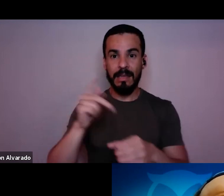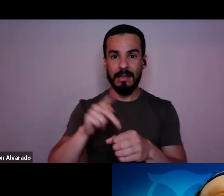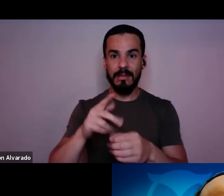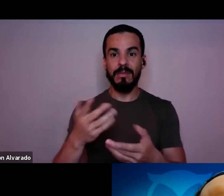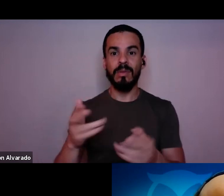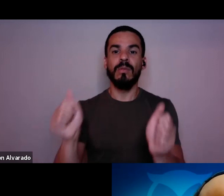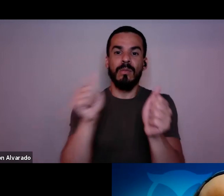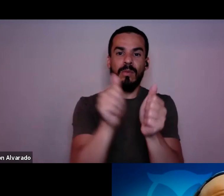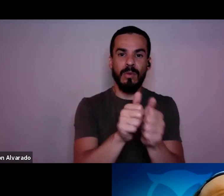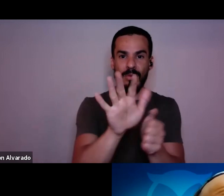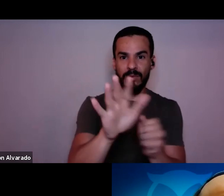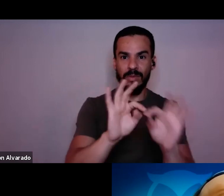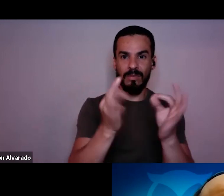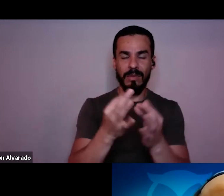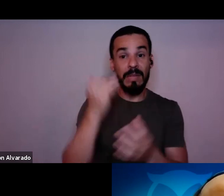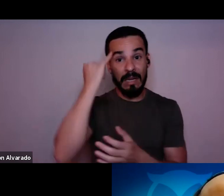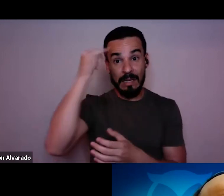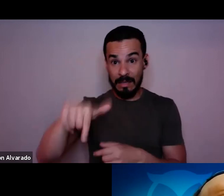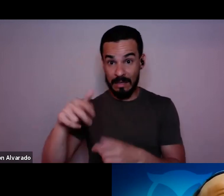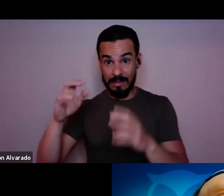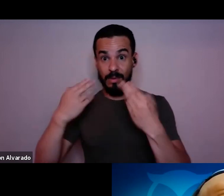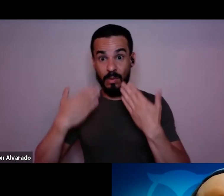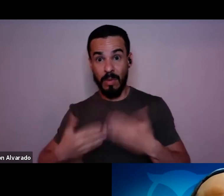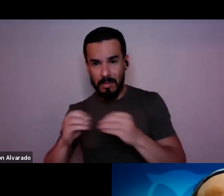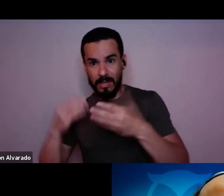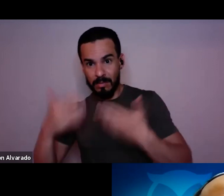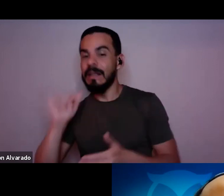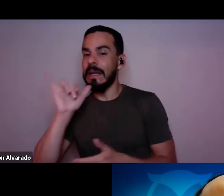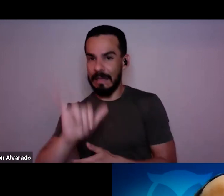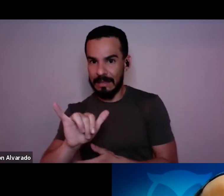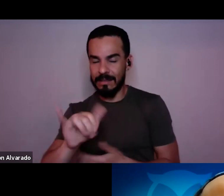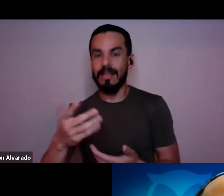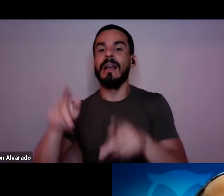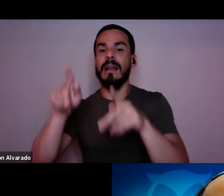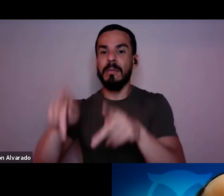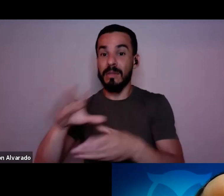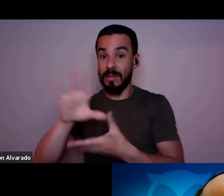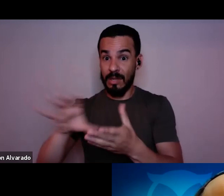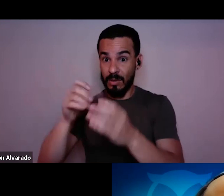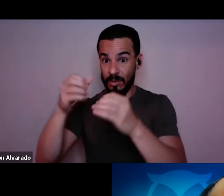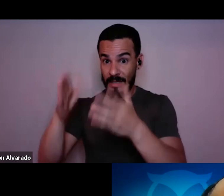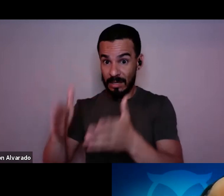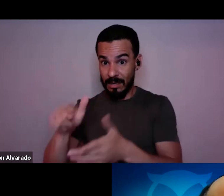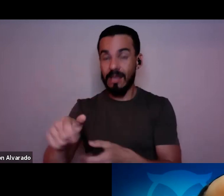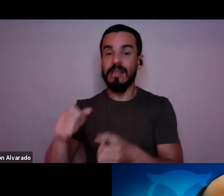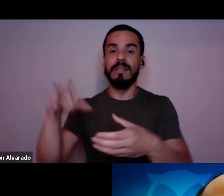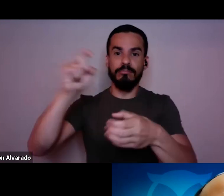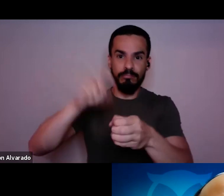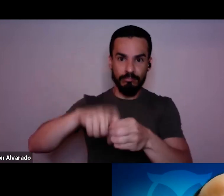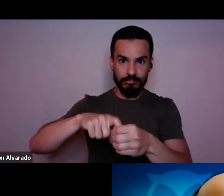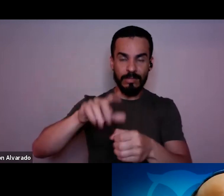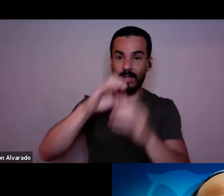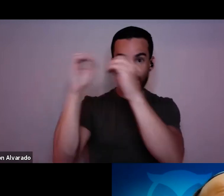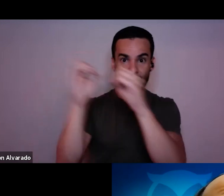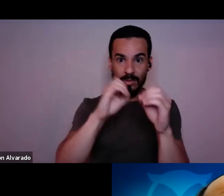junto a sus familias la idea de humanos más humanos es precisamente esa que la persona colegiada se conecte se inscriba a través de zoom